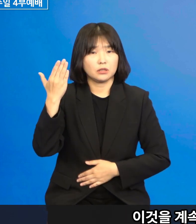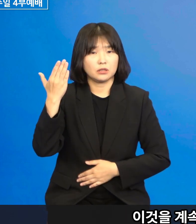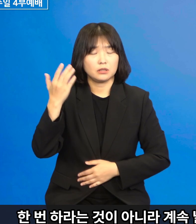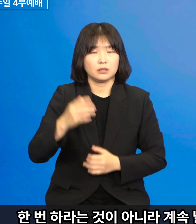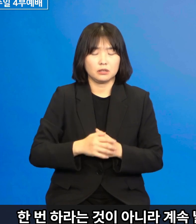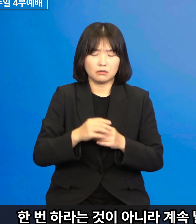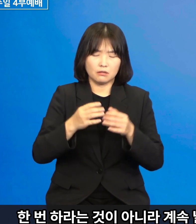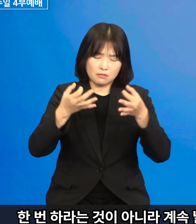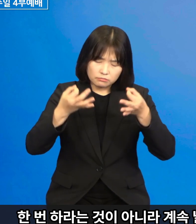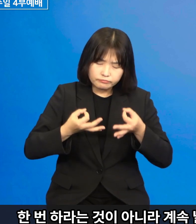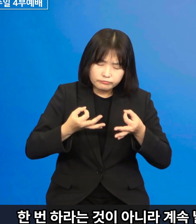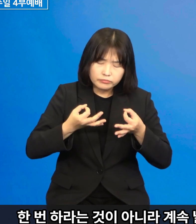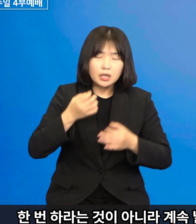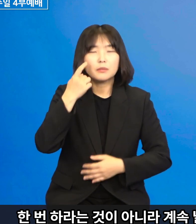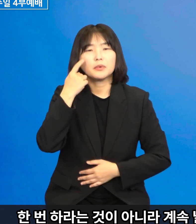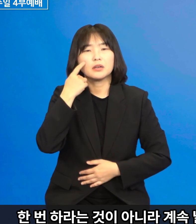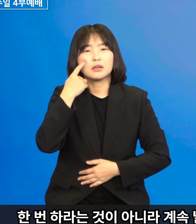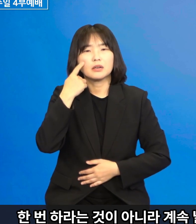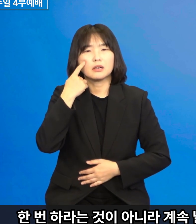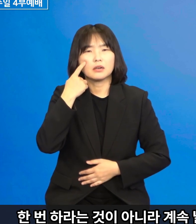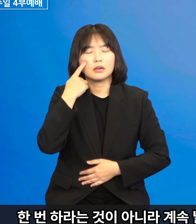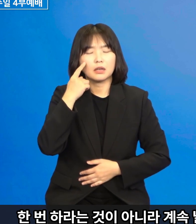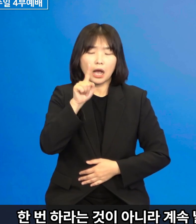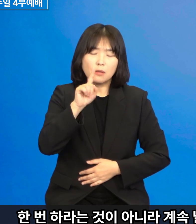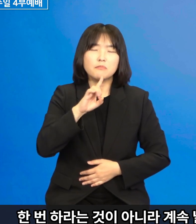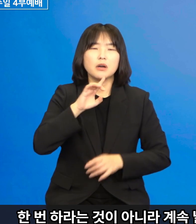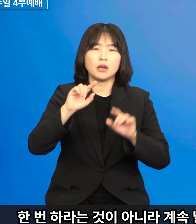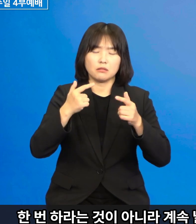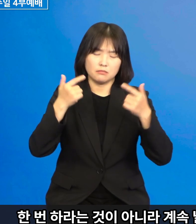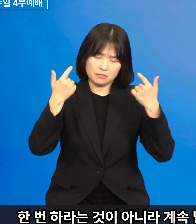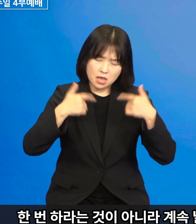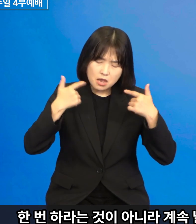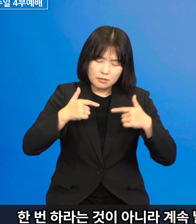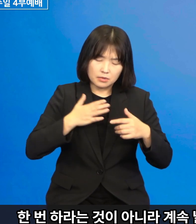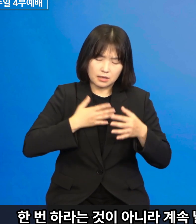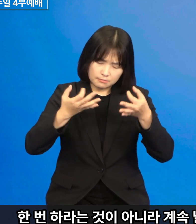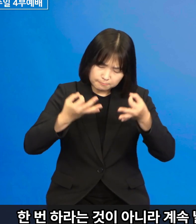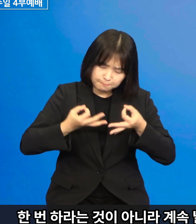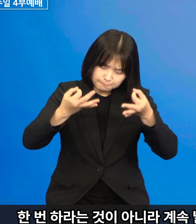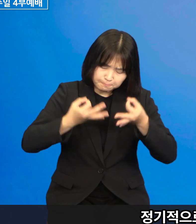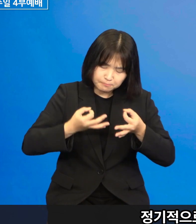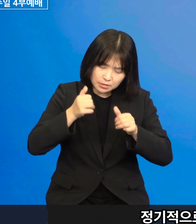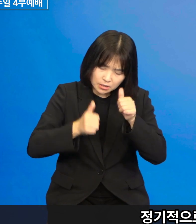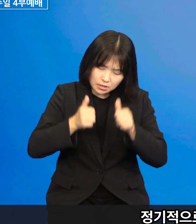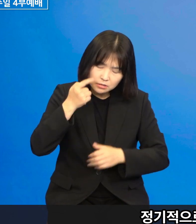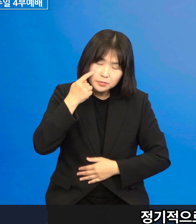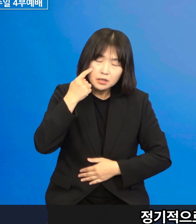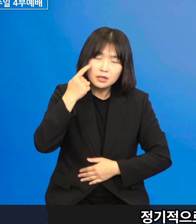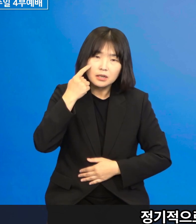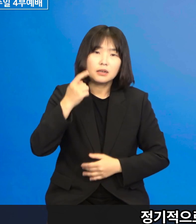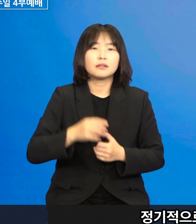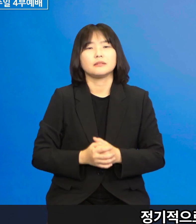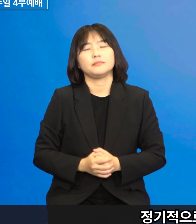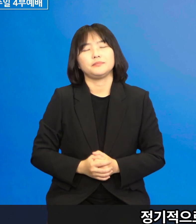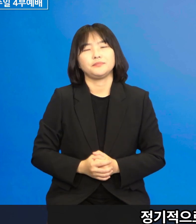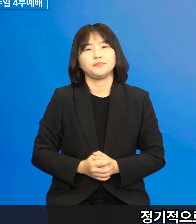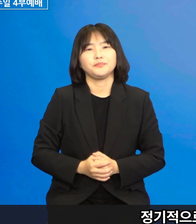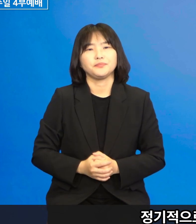거잖아요. 한 번 하라는 것이 아니라 계속 날마다 자신을 시험해보고 확증해봐라. 정기적으로 점검해